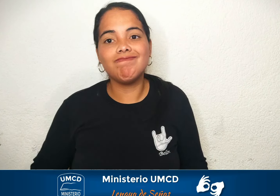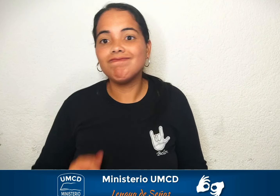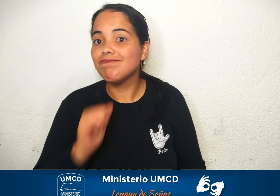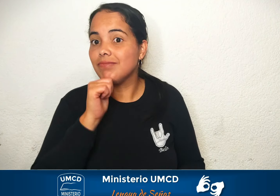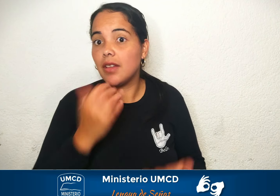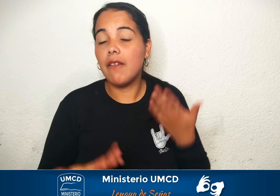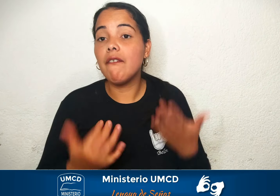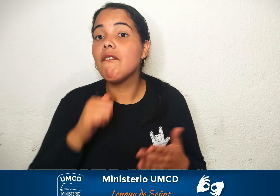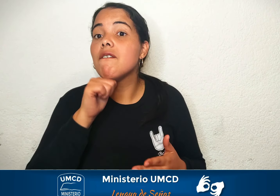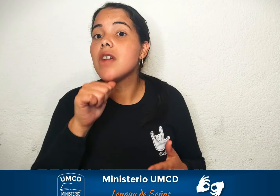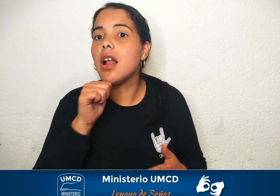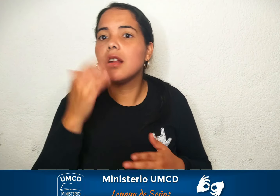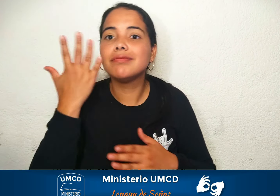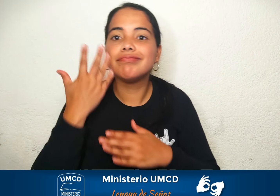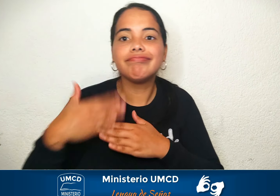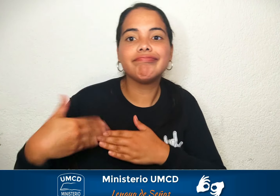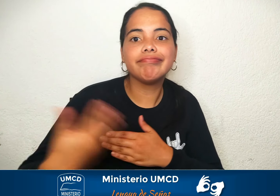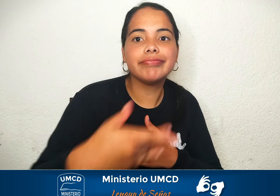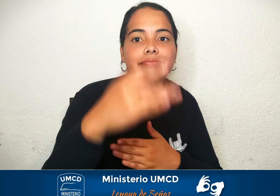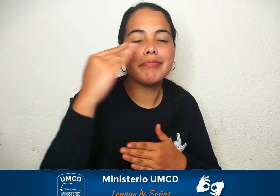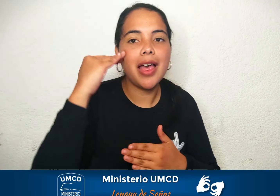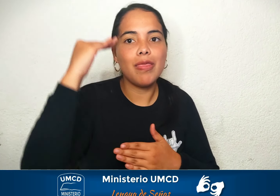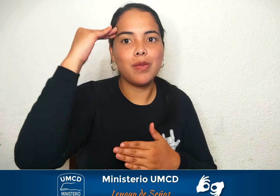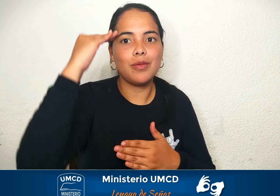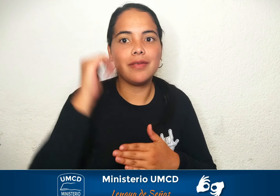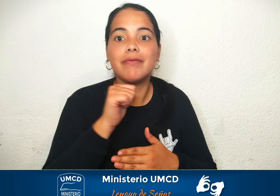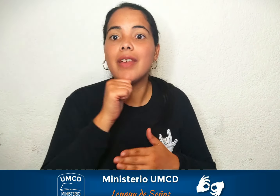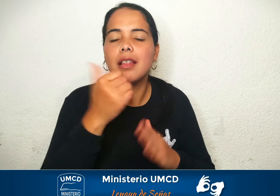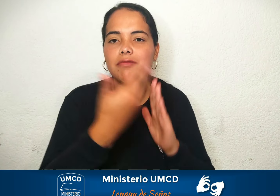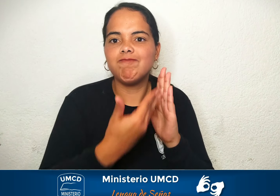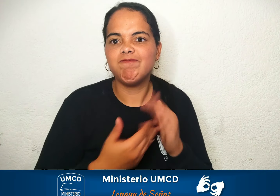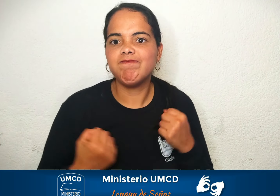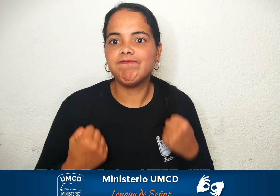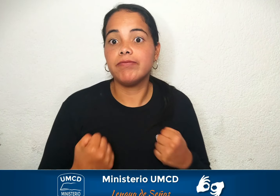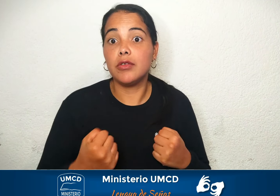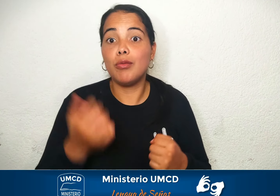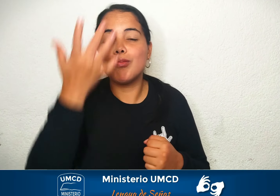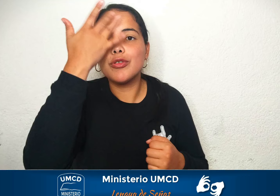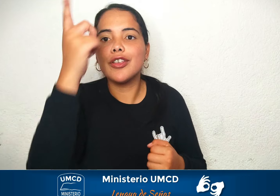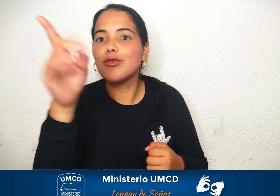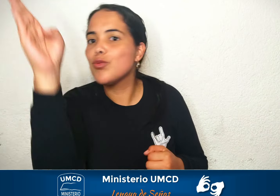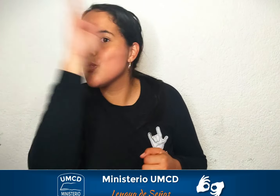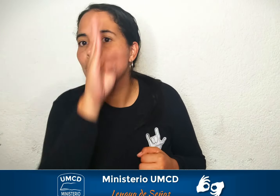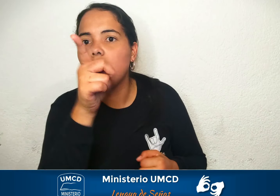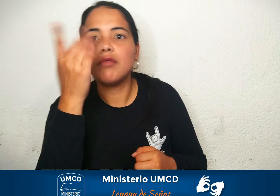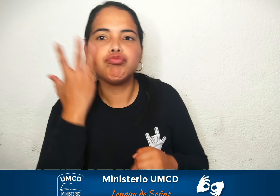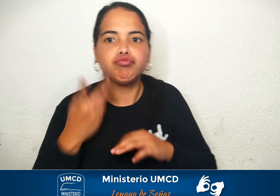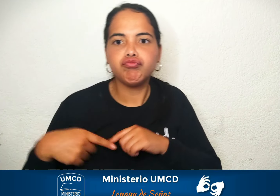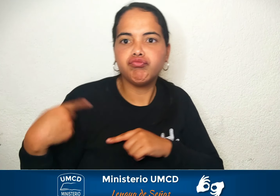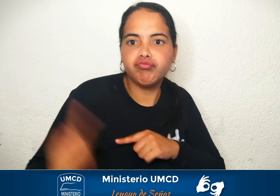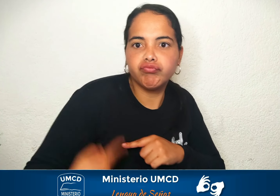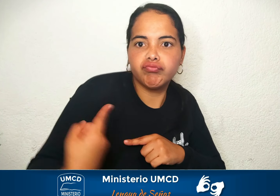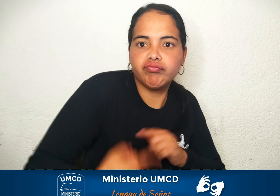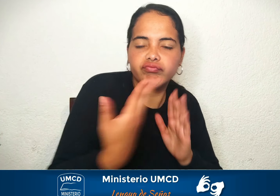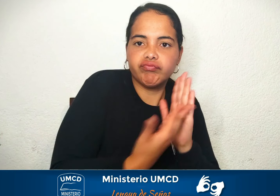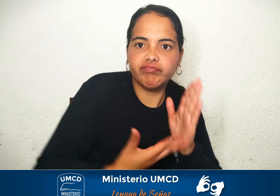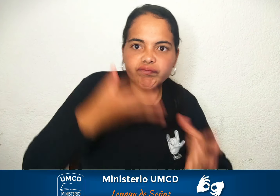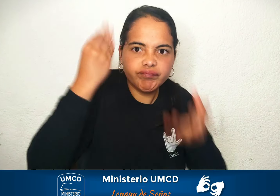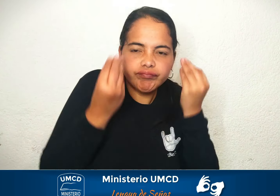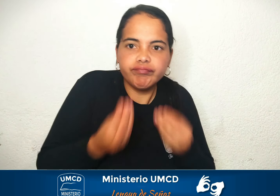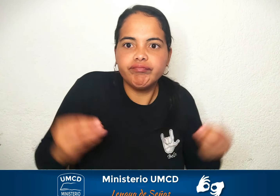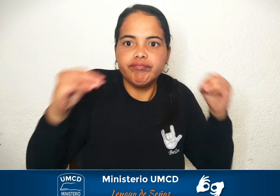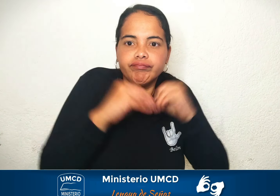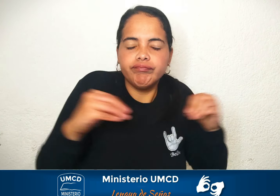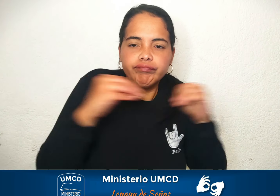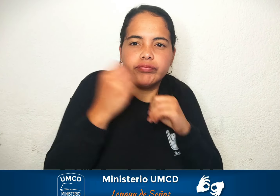está teniendo. La falta de madurez se refleja en la incapacidad de poder comprender